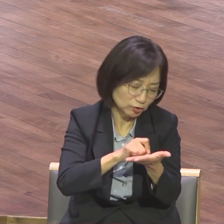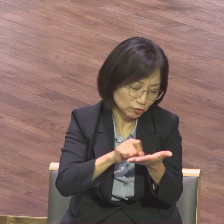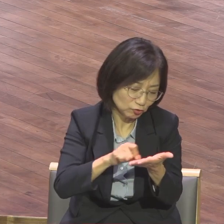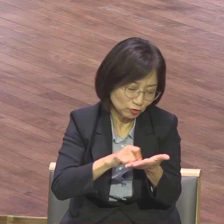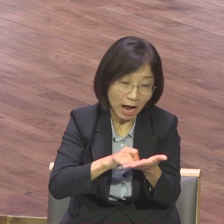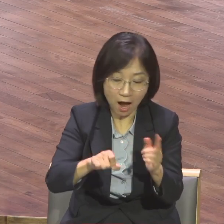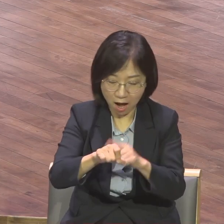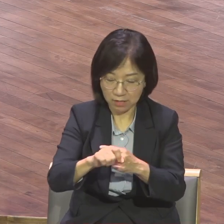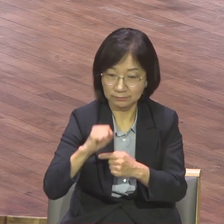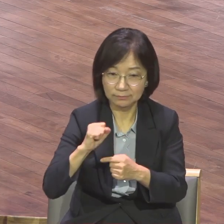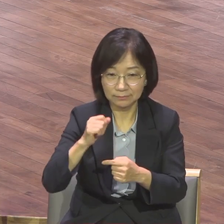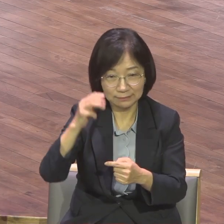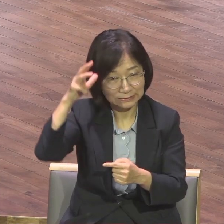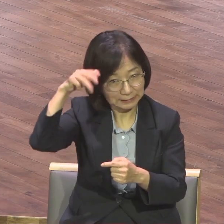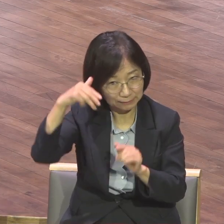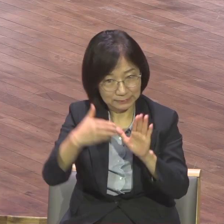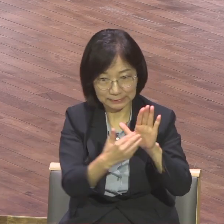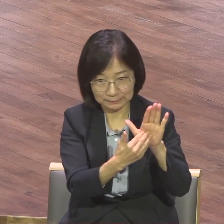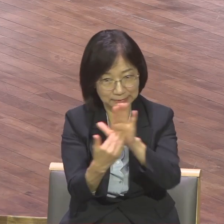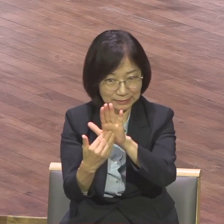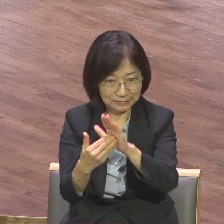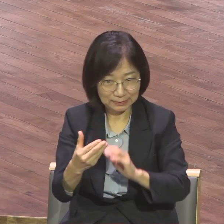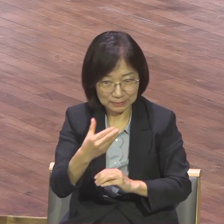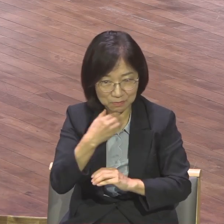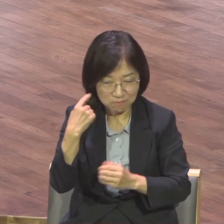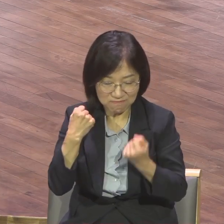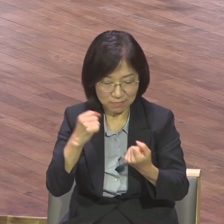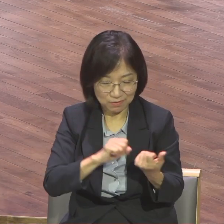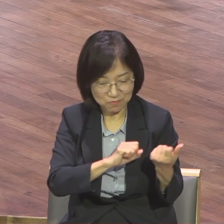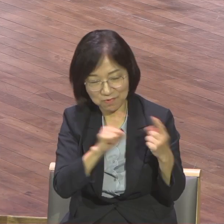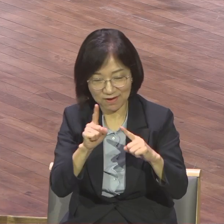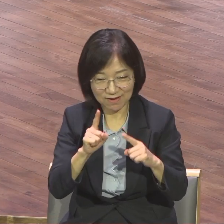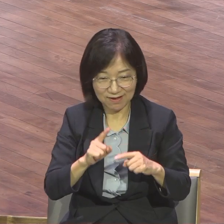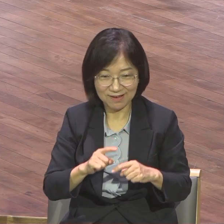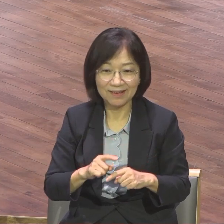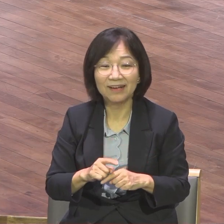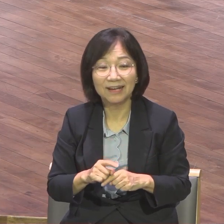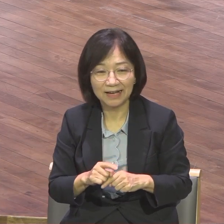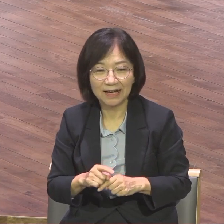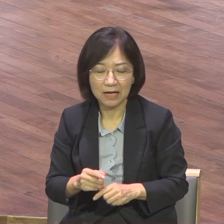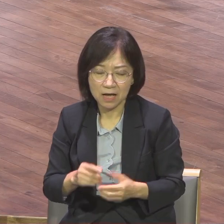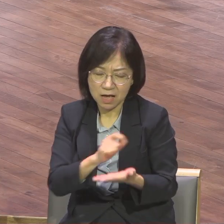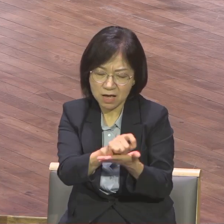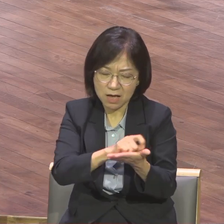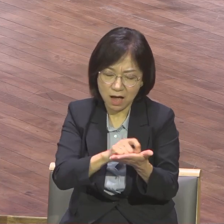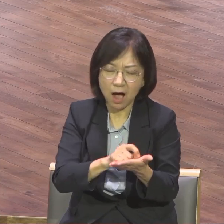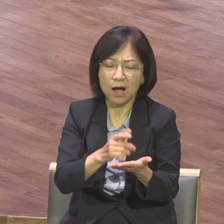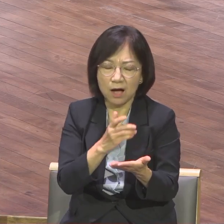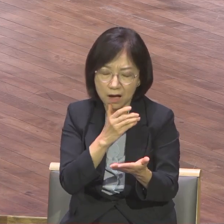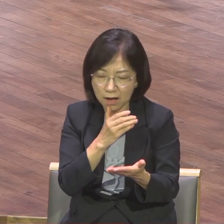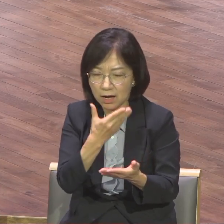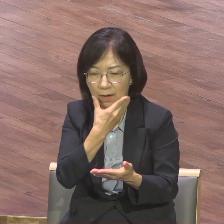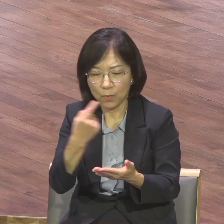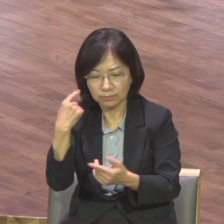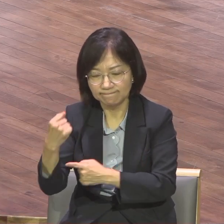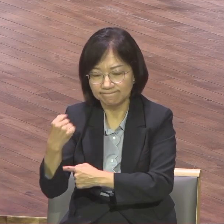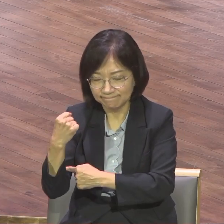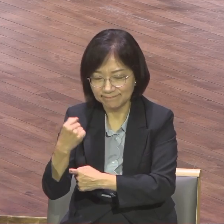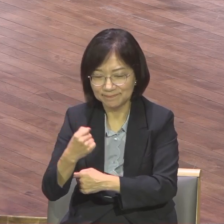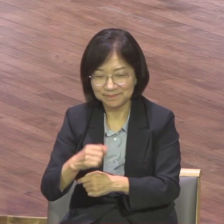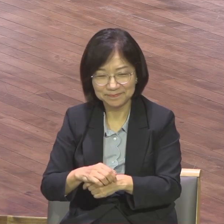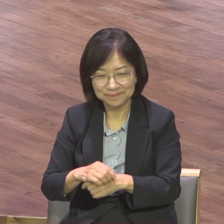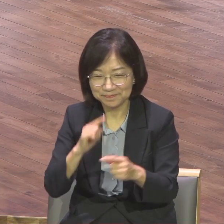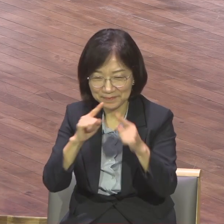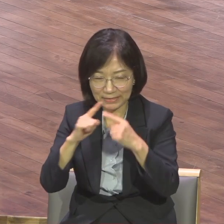생명력으로 확 살아납니다. 와, 복음의 능력. 말씀의 능력.